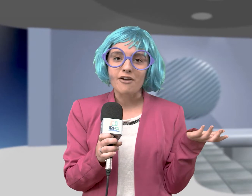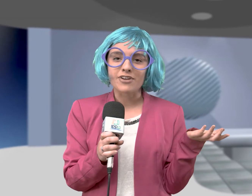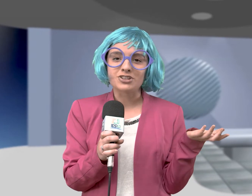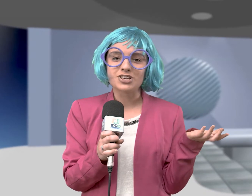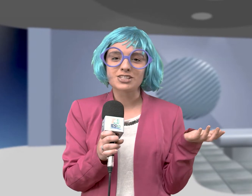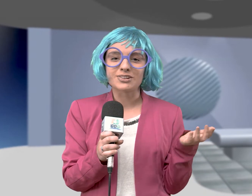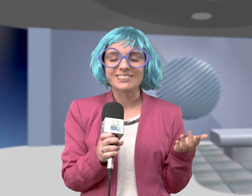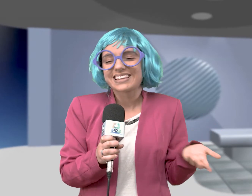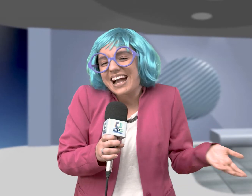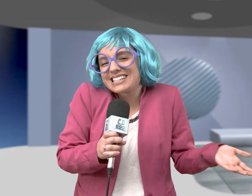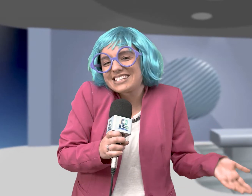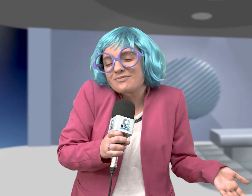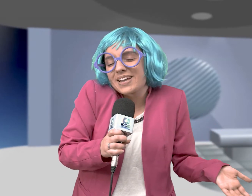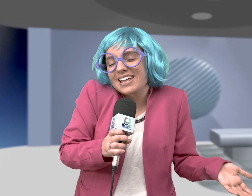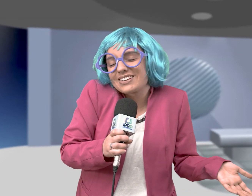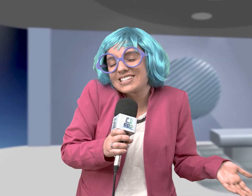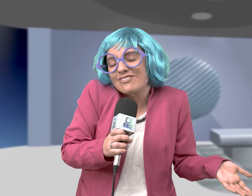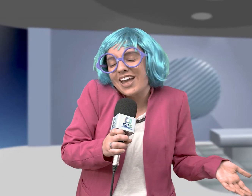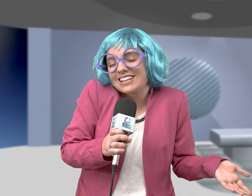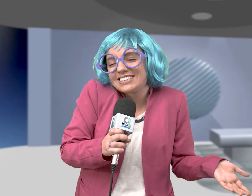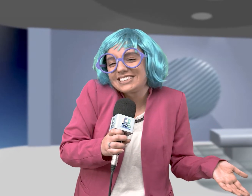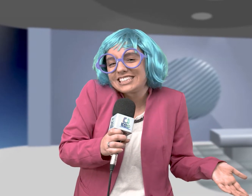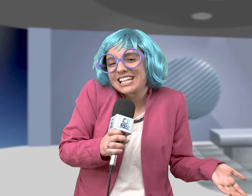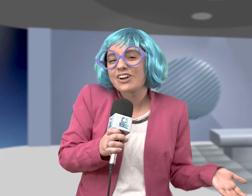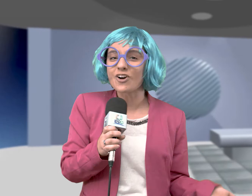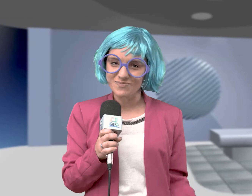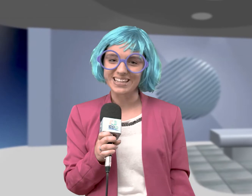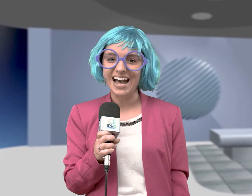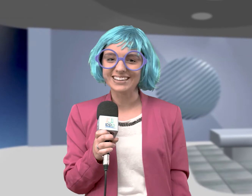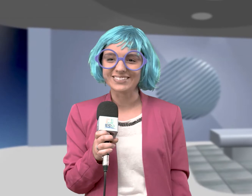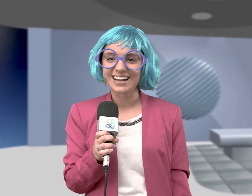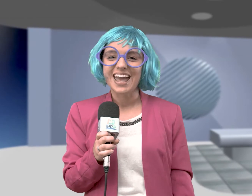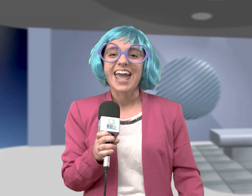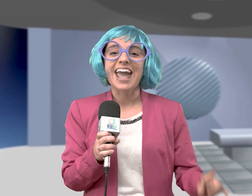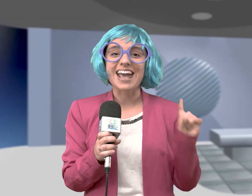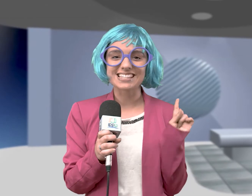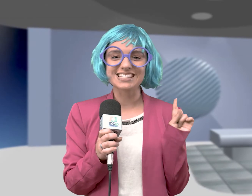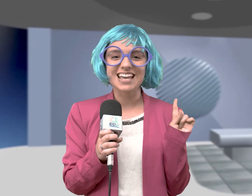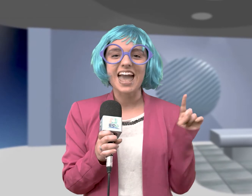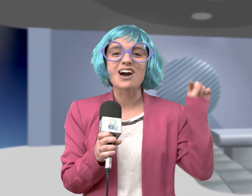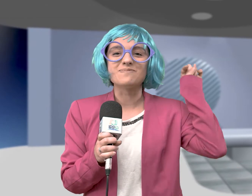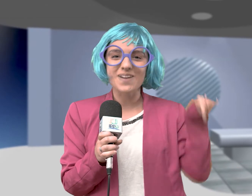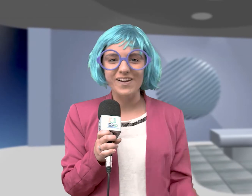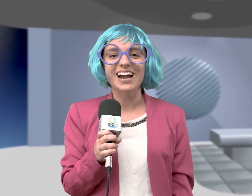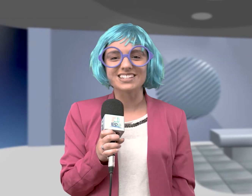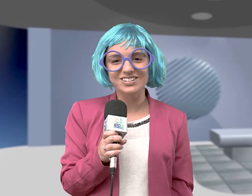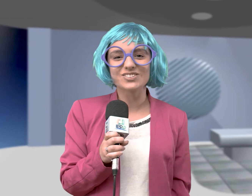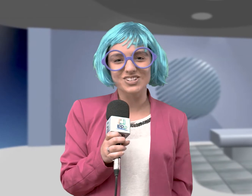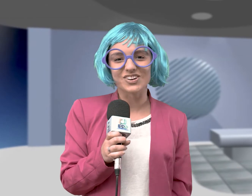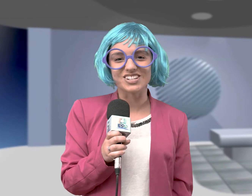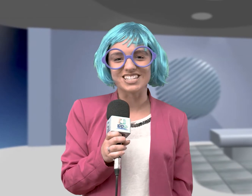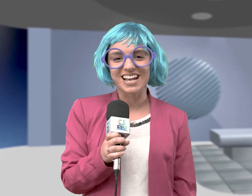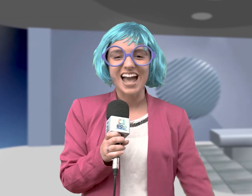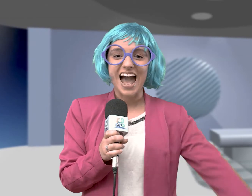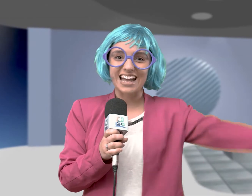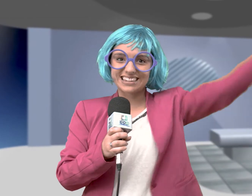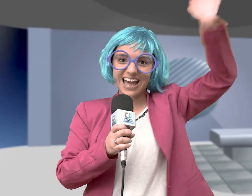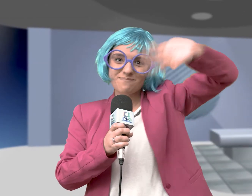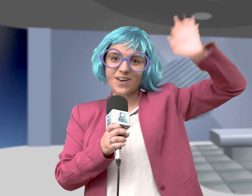invés disso, assistam Pinheirinhos TV. Combinado? Esse é o meu recadinho de hoje. Até a